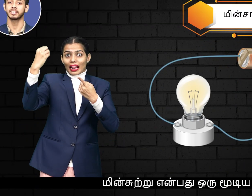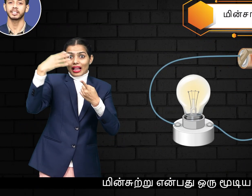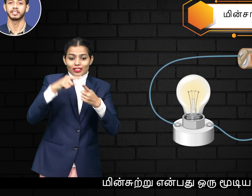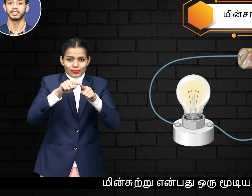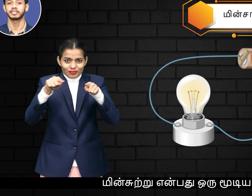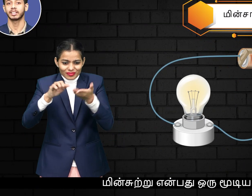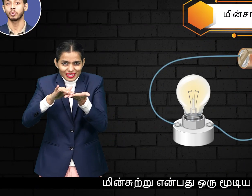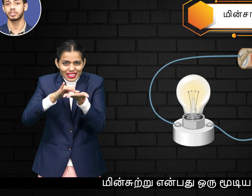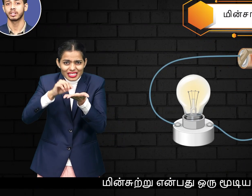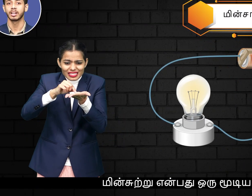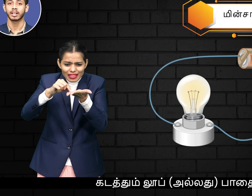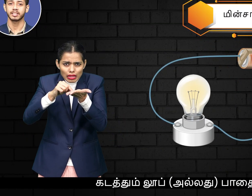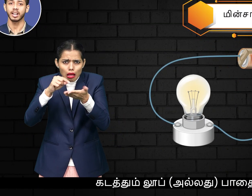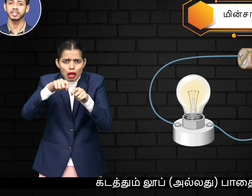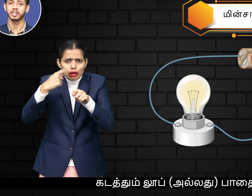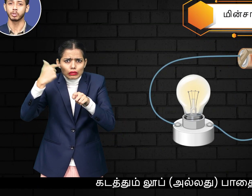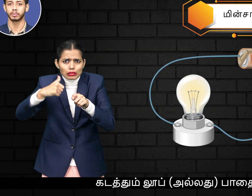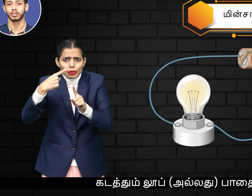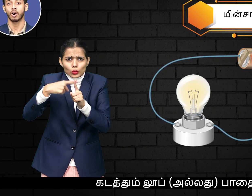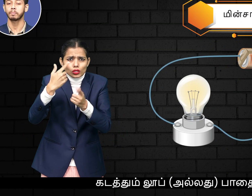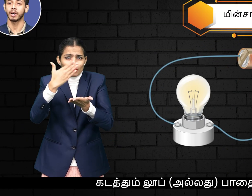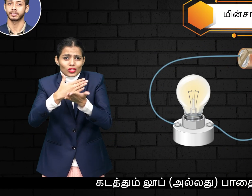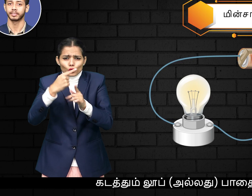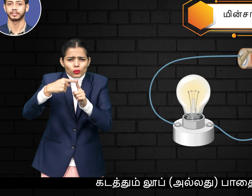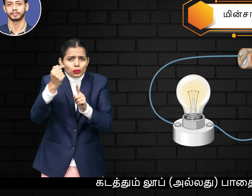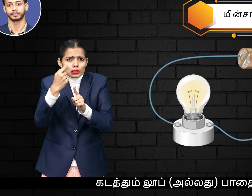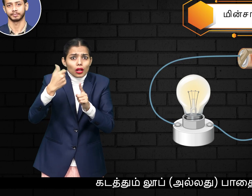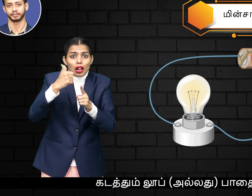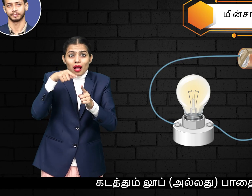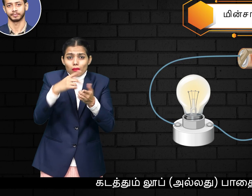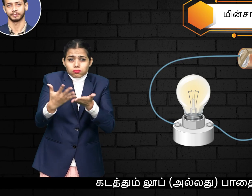மின்சுற்று என்பது ஒரு மூடிய கடத்தும் வளையம் அல்லது பாதை.